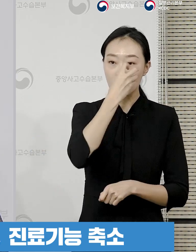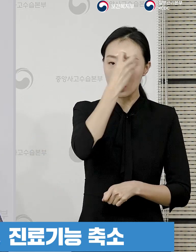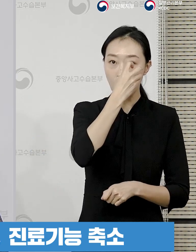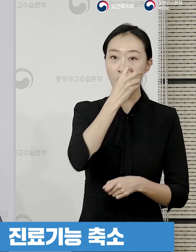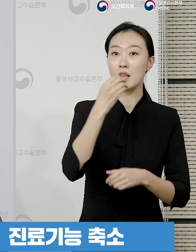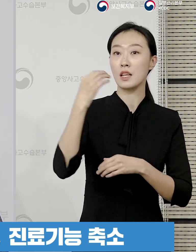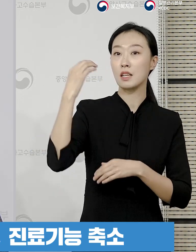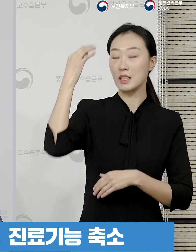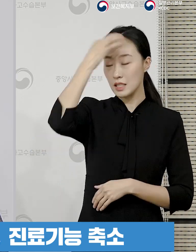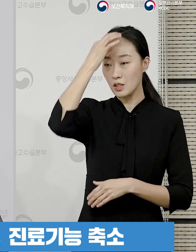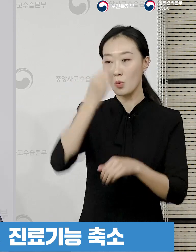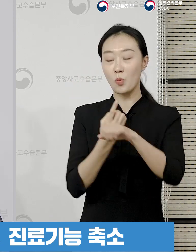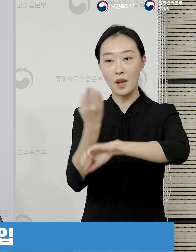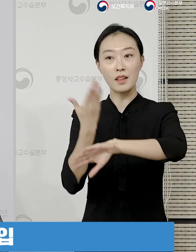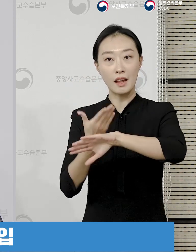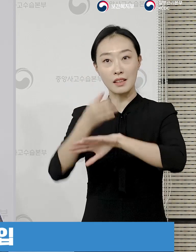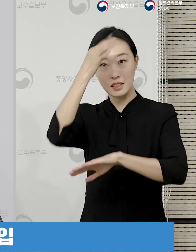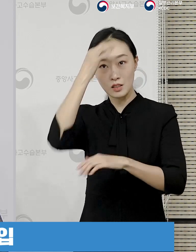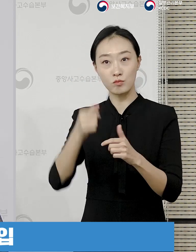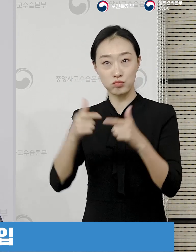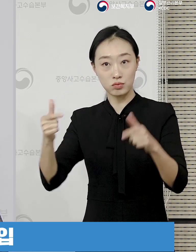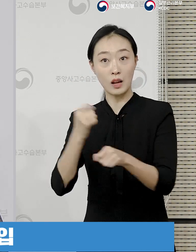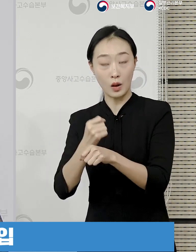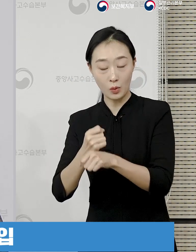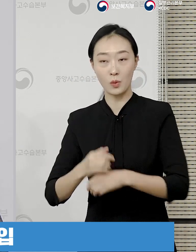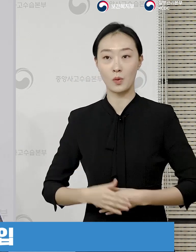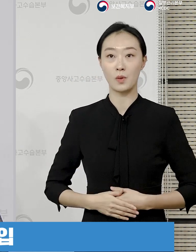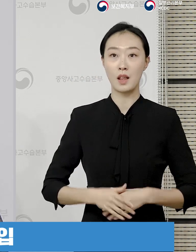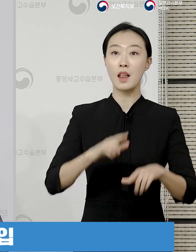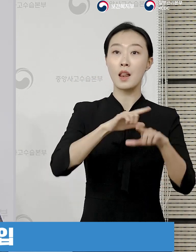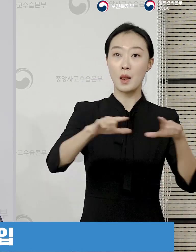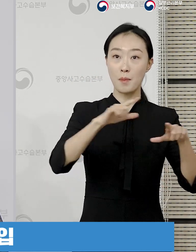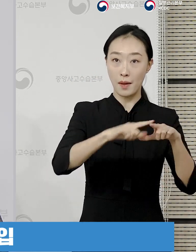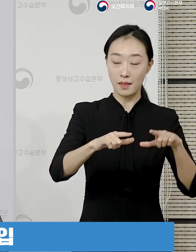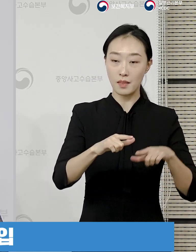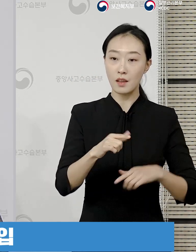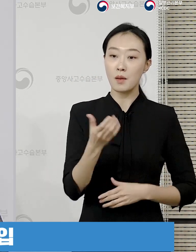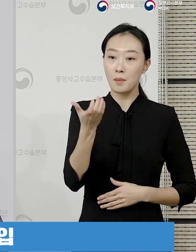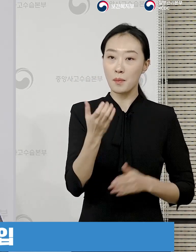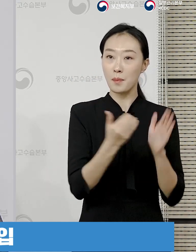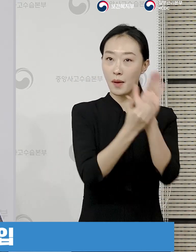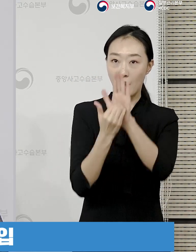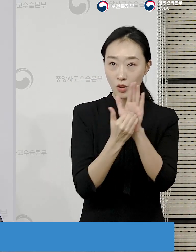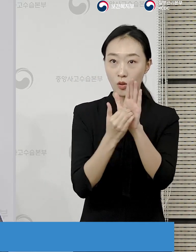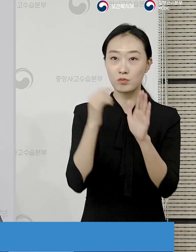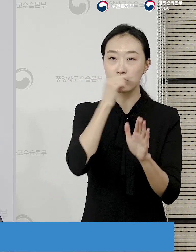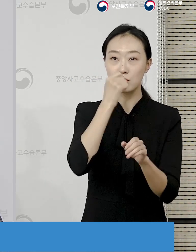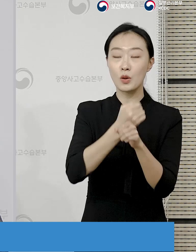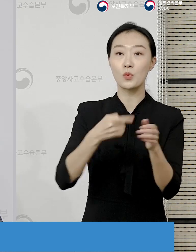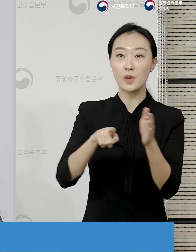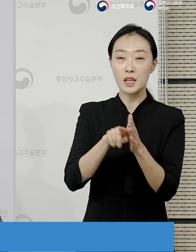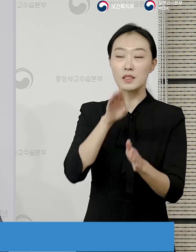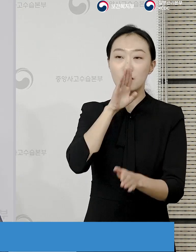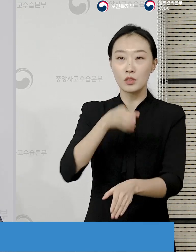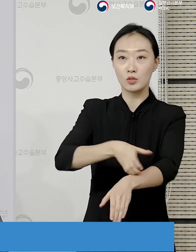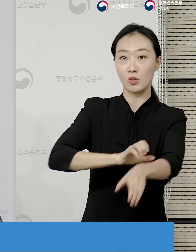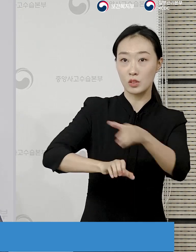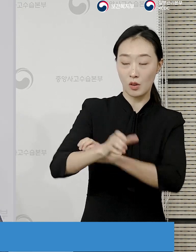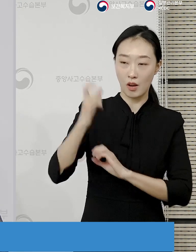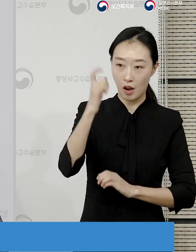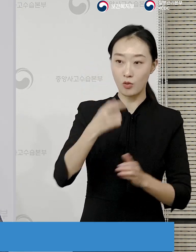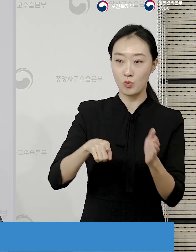다른 기능들을 줄이고 있으며 일반 행정 인력도 지역 방역 업무에 투입하는 등 지역 방역 체계를